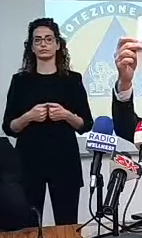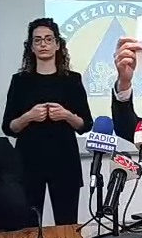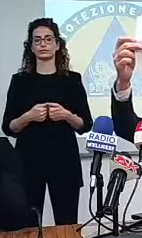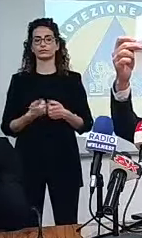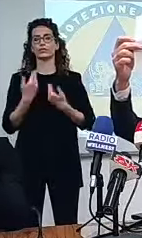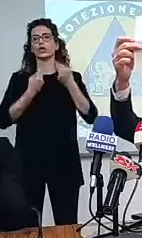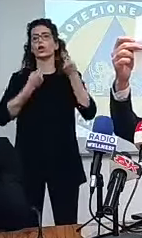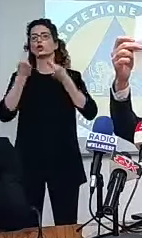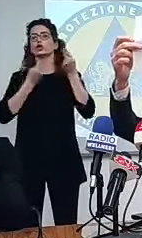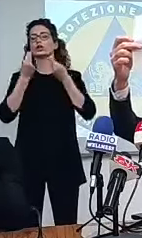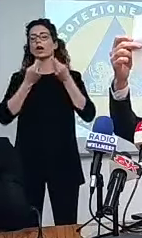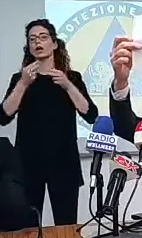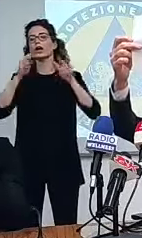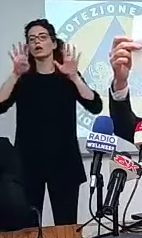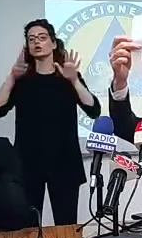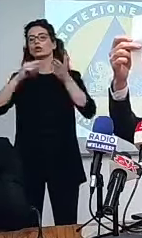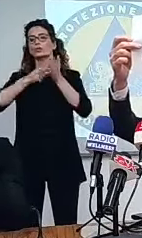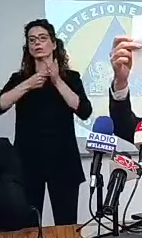Il totale è